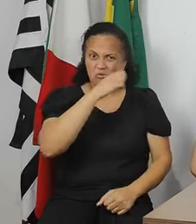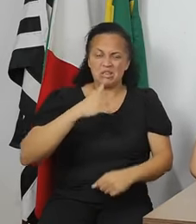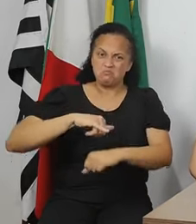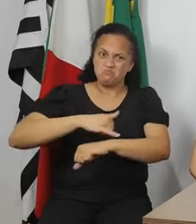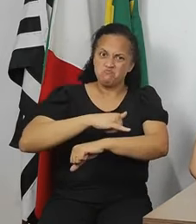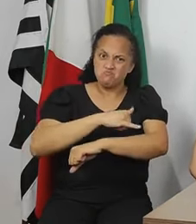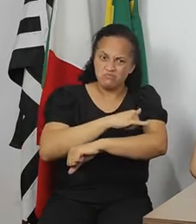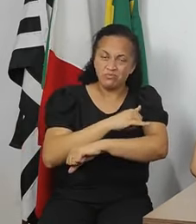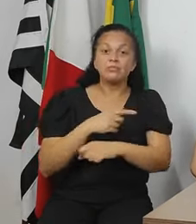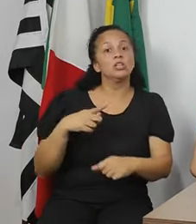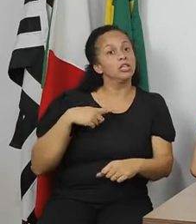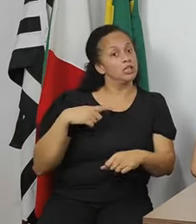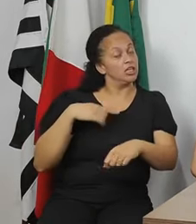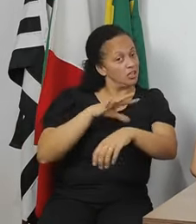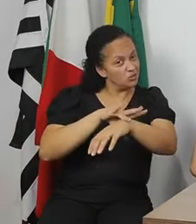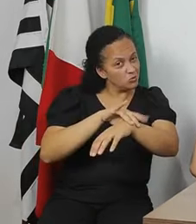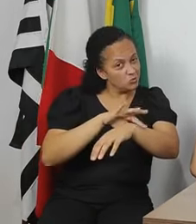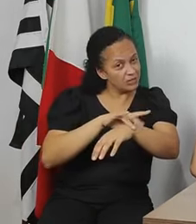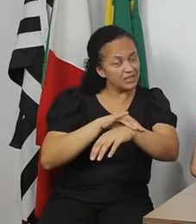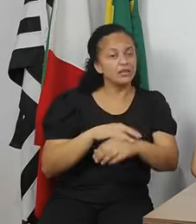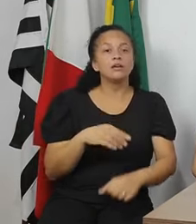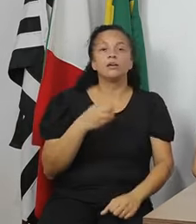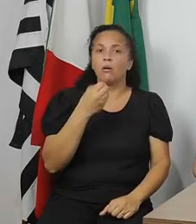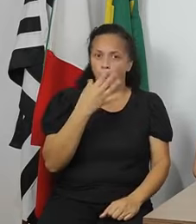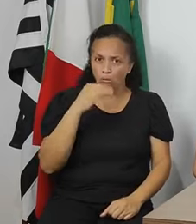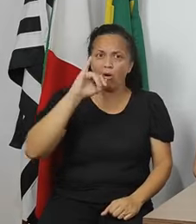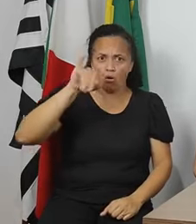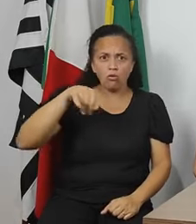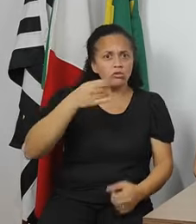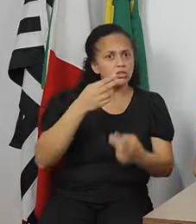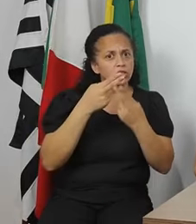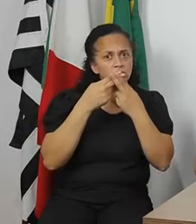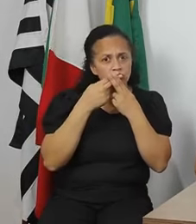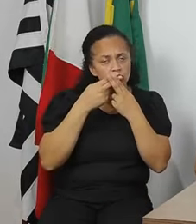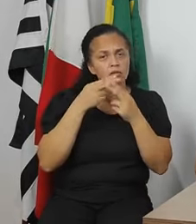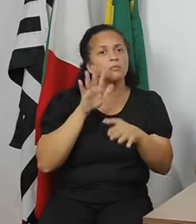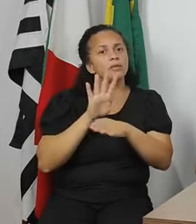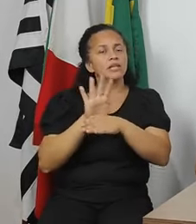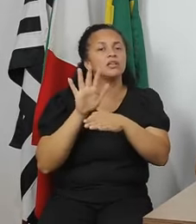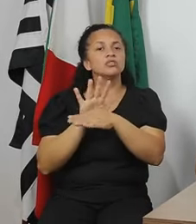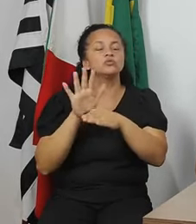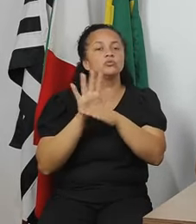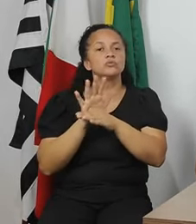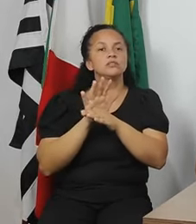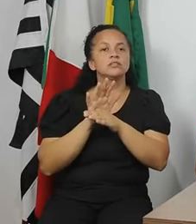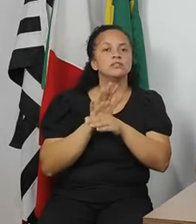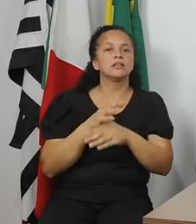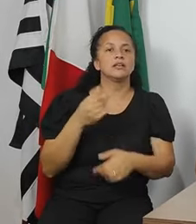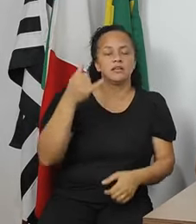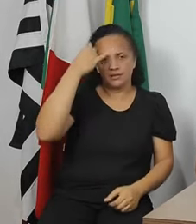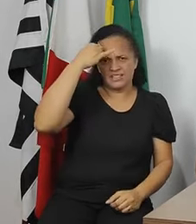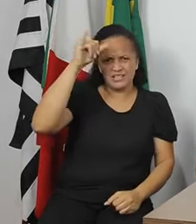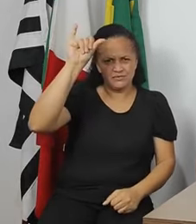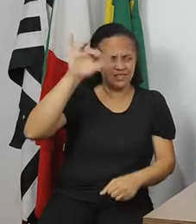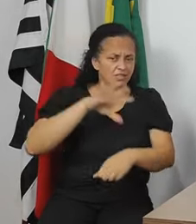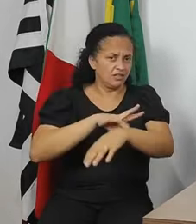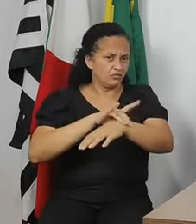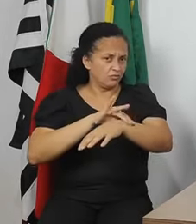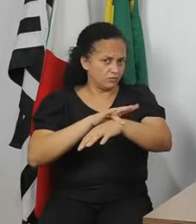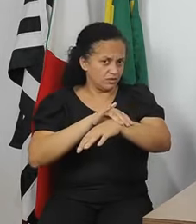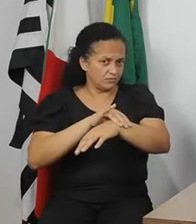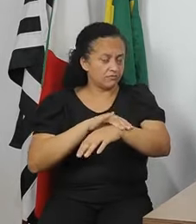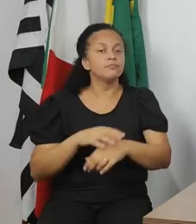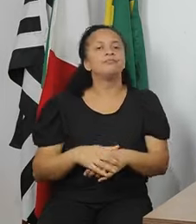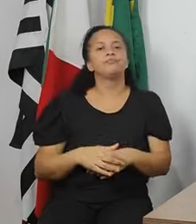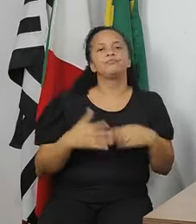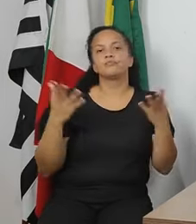algumas doenças, a prática do jejum auxilia com que a gente faça esse combate a essas doenças. Hoje a gente estamos